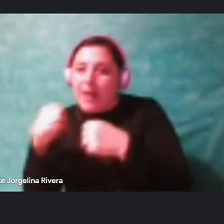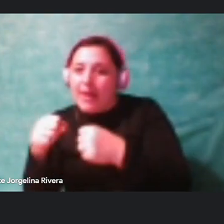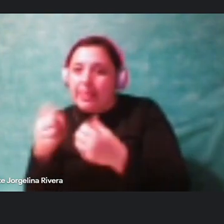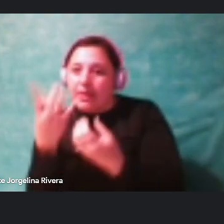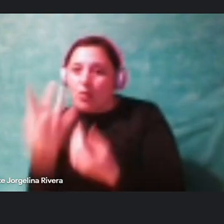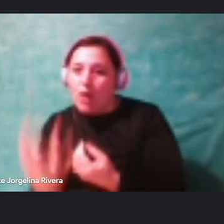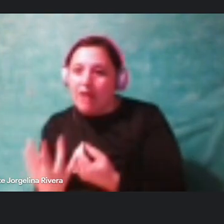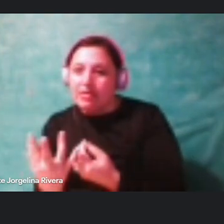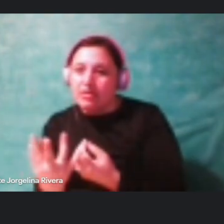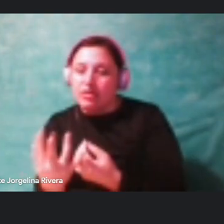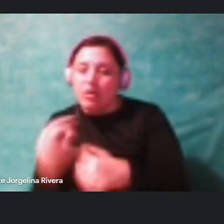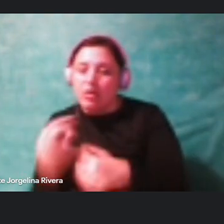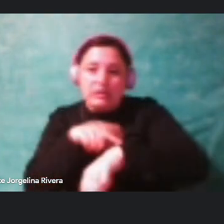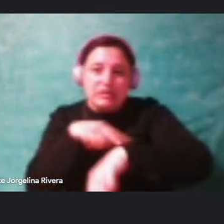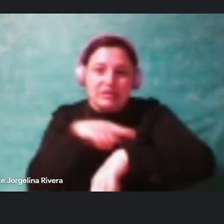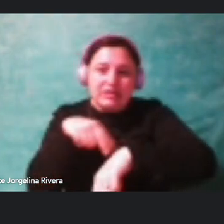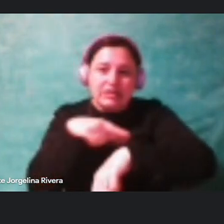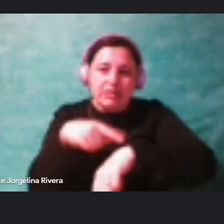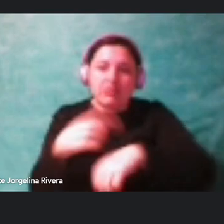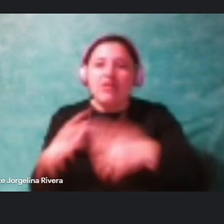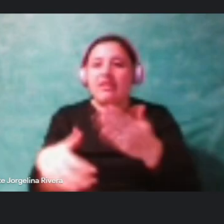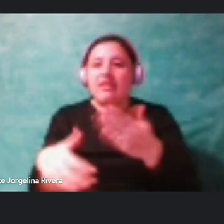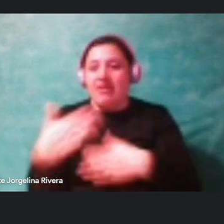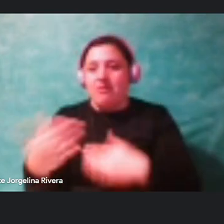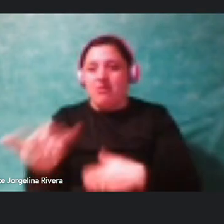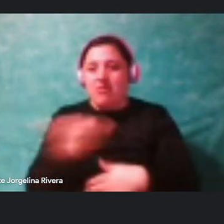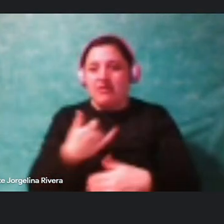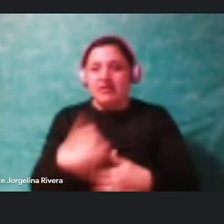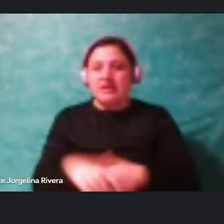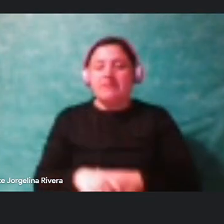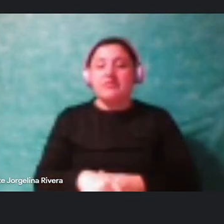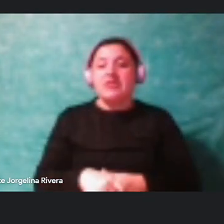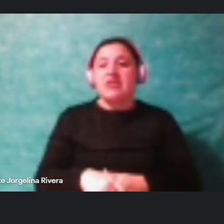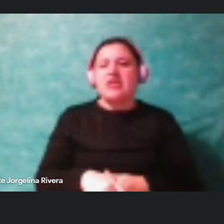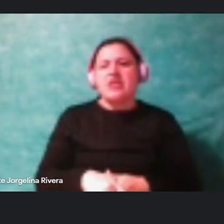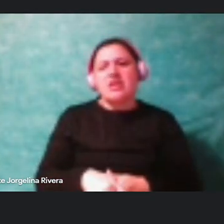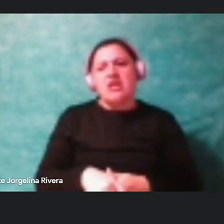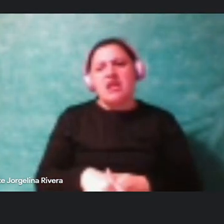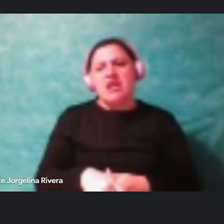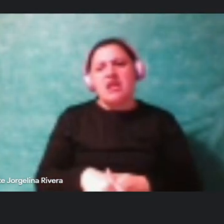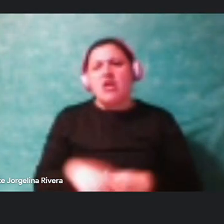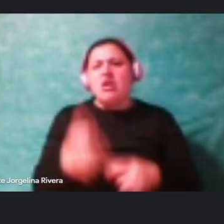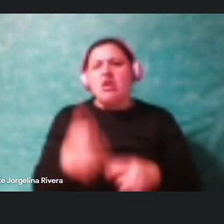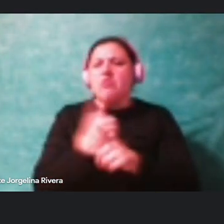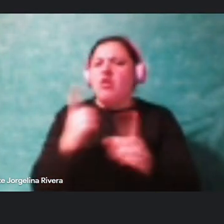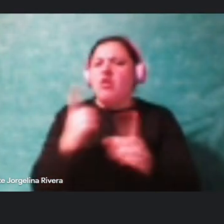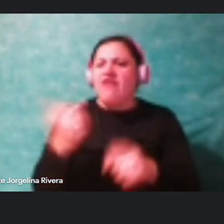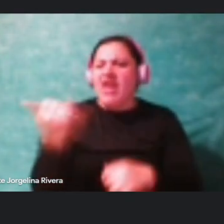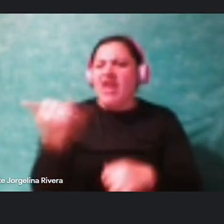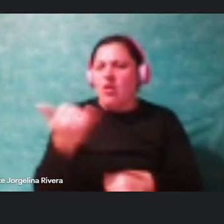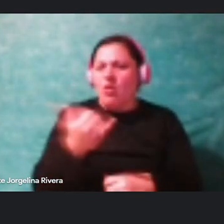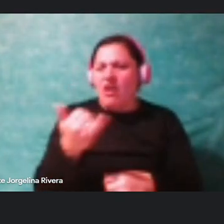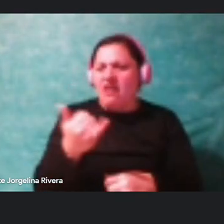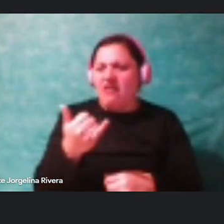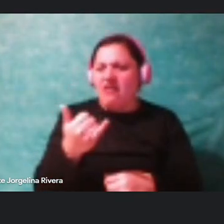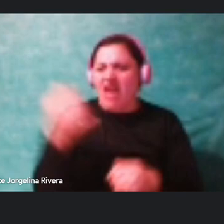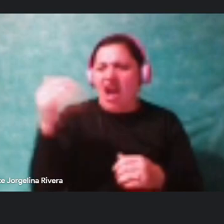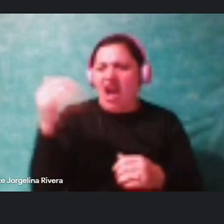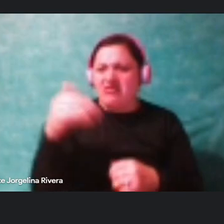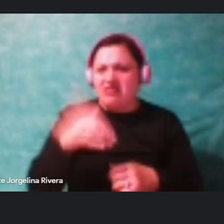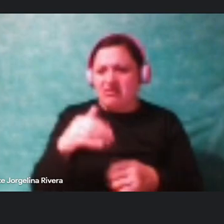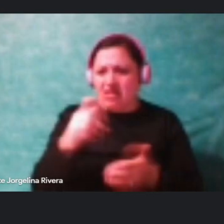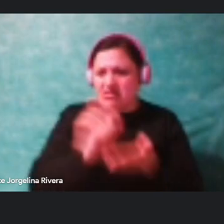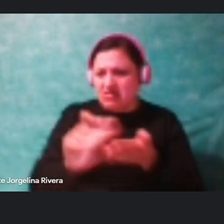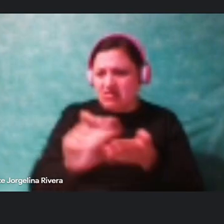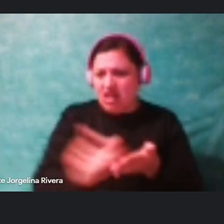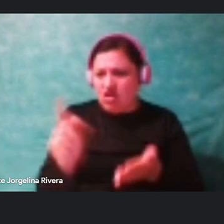Profe, el jueves, perdón, usted el jueves no toma asistencia, porque el jueves yo tengo mesa, el 11. Tengo no, que, no, o sea, los jueves